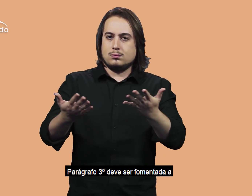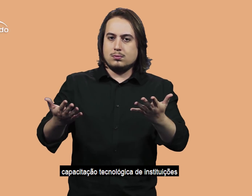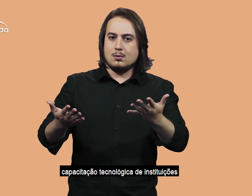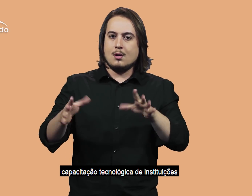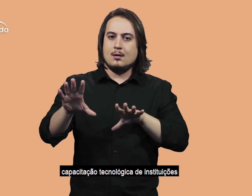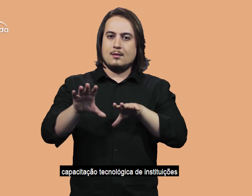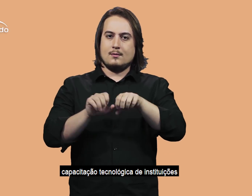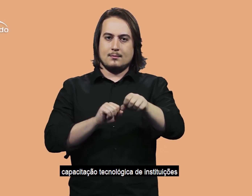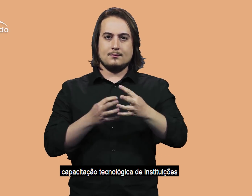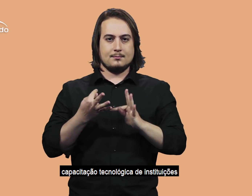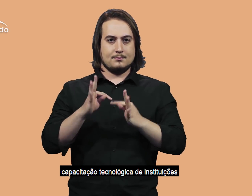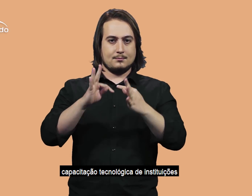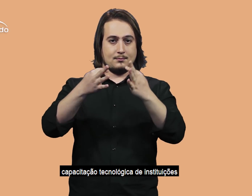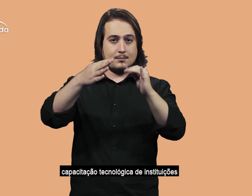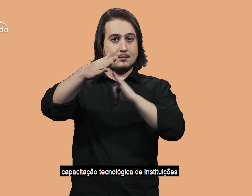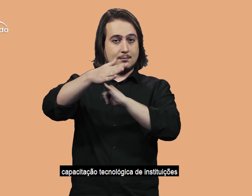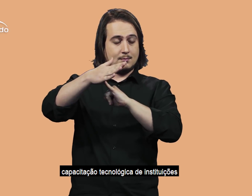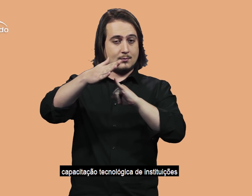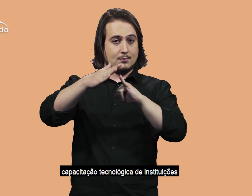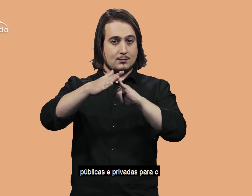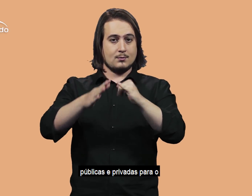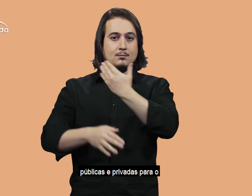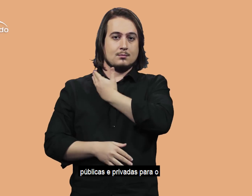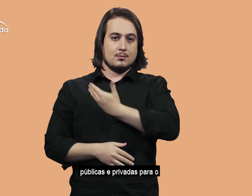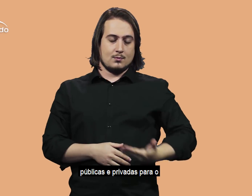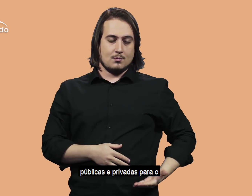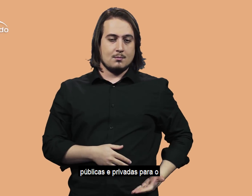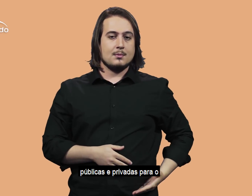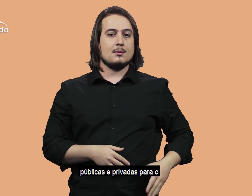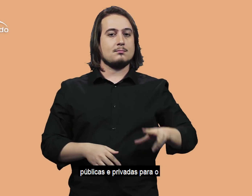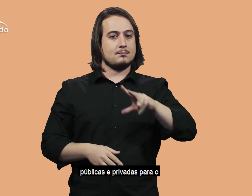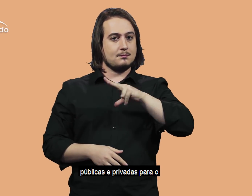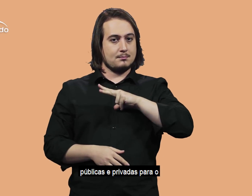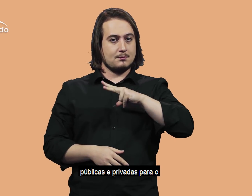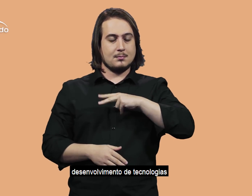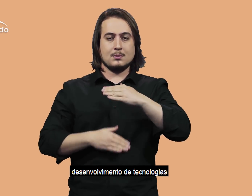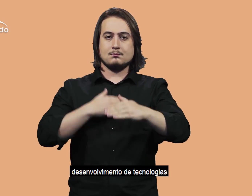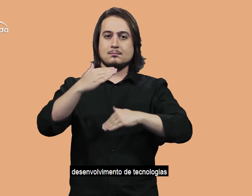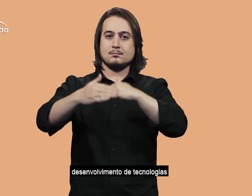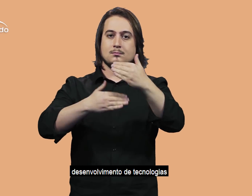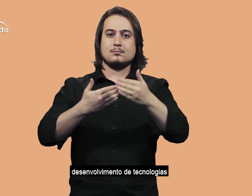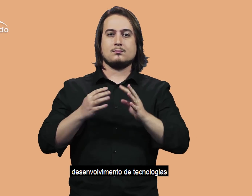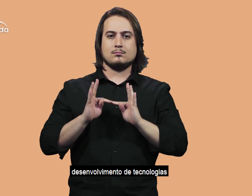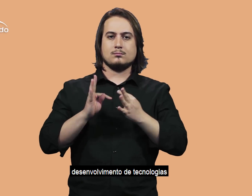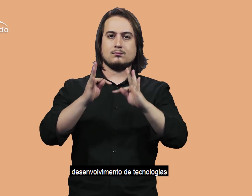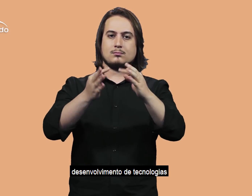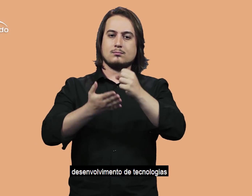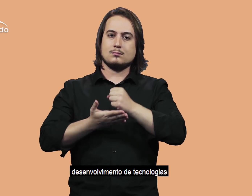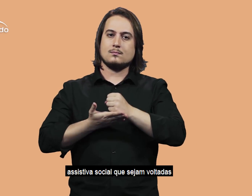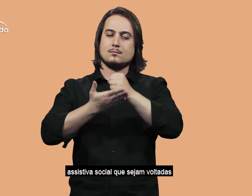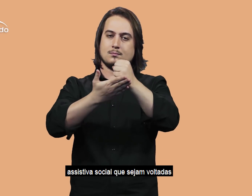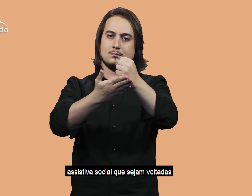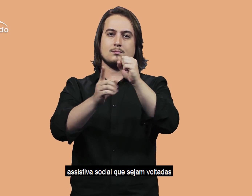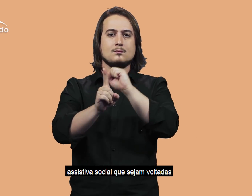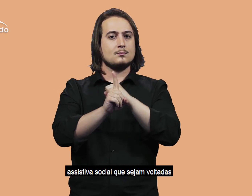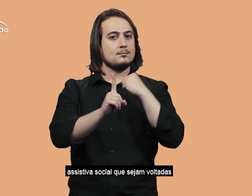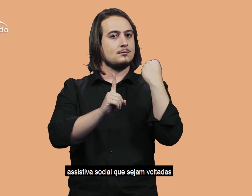de instituições públicas e privadas para o desenvolvimento de tecnologias assistivas social que